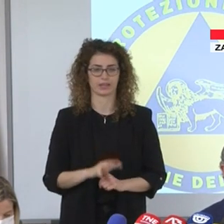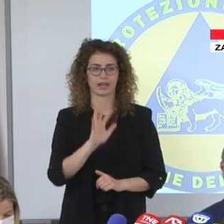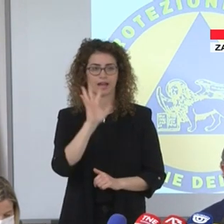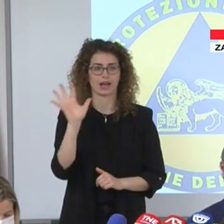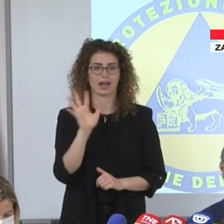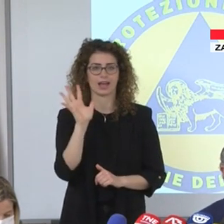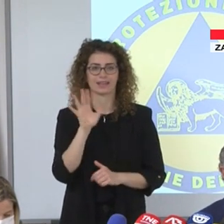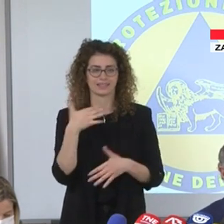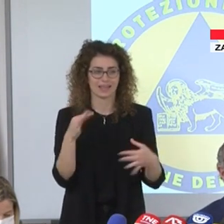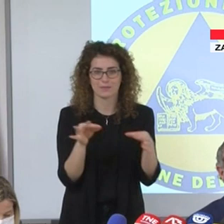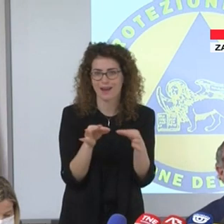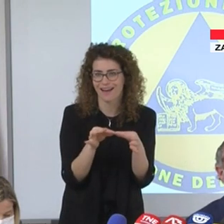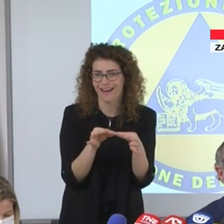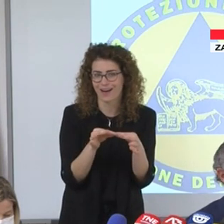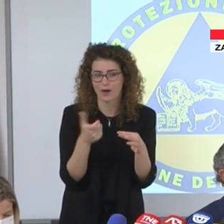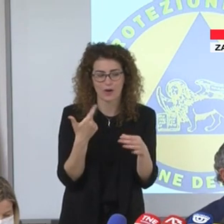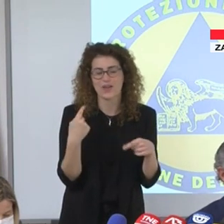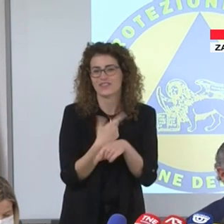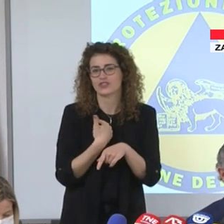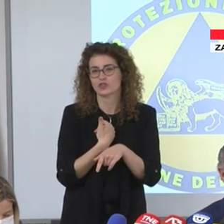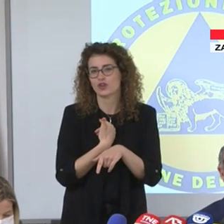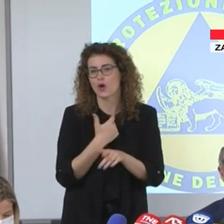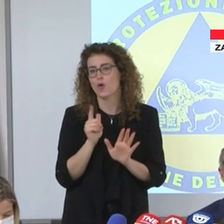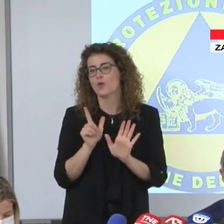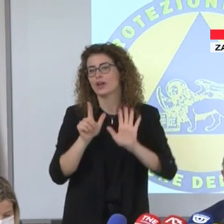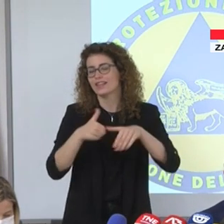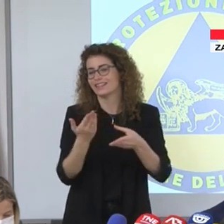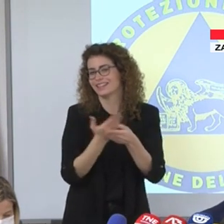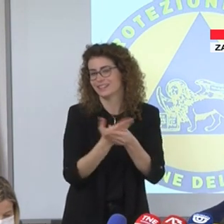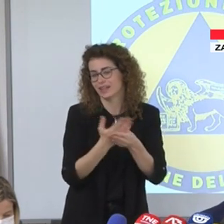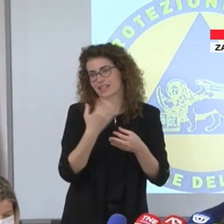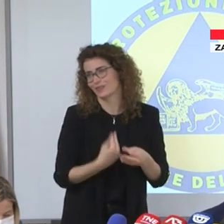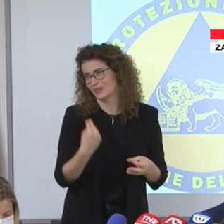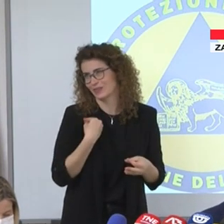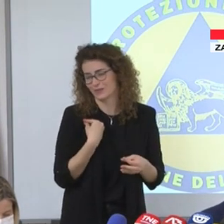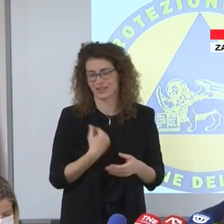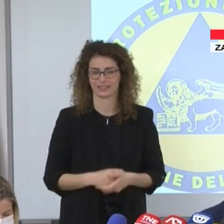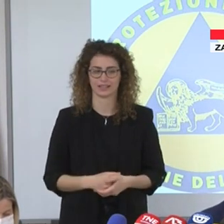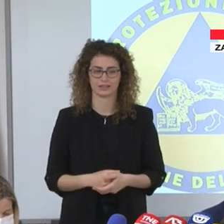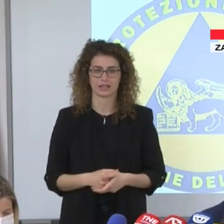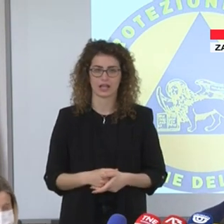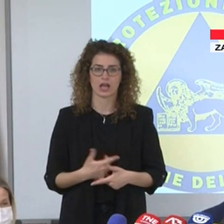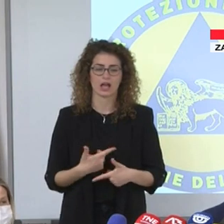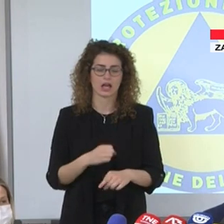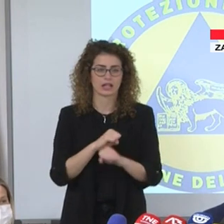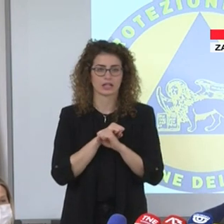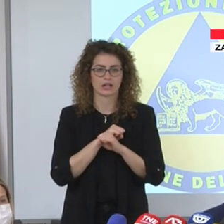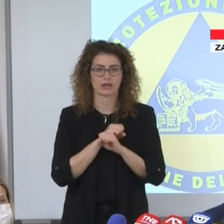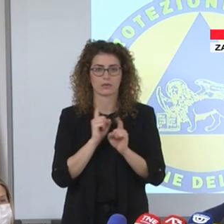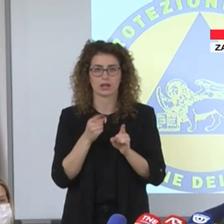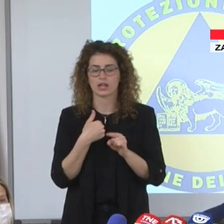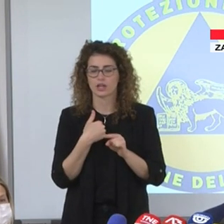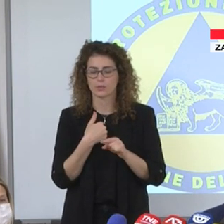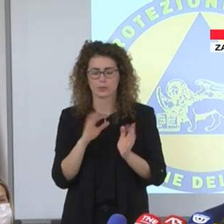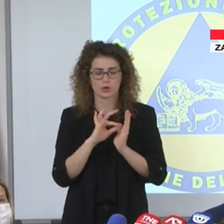quasi concordata sta roba, guarda, è da una settimana che ce l'ho incartellato, prima o poi me la chiederanno. No, io, mi credete, non mi ricordavo neanche più